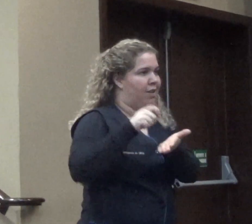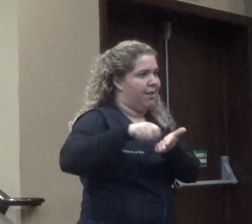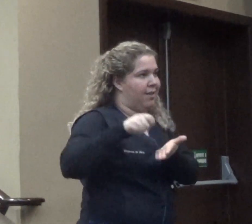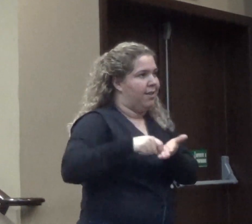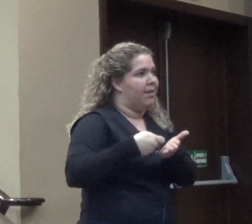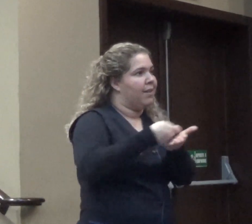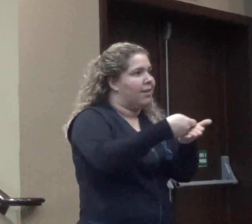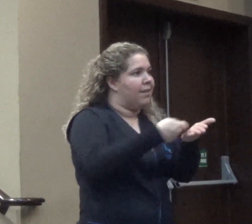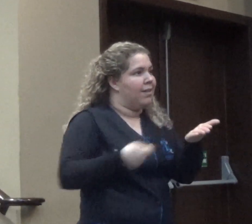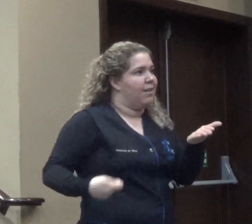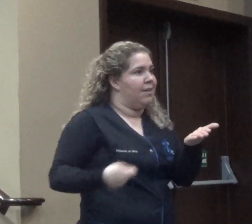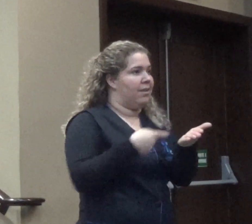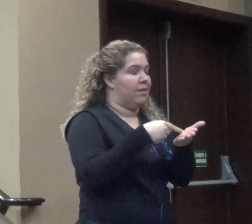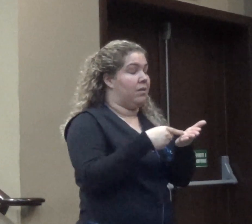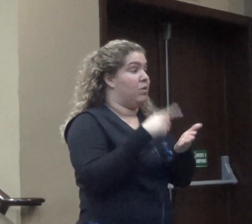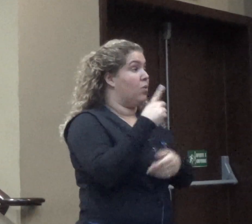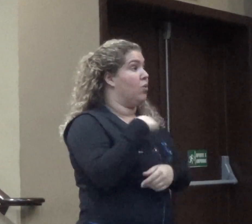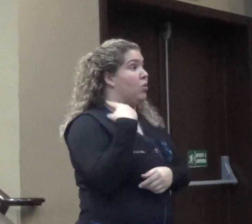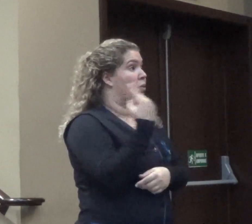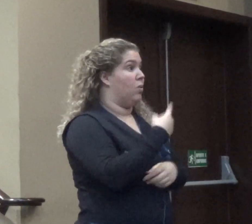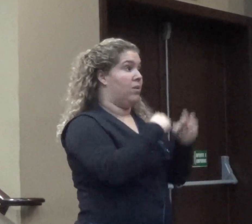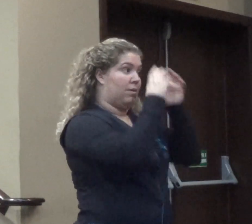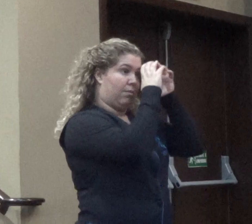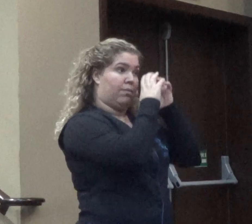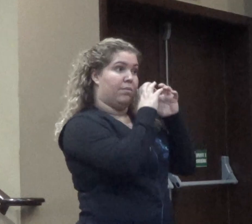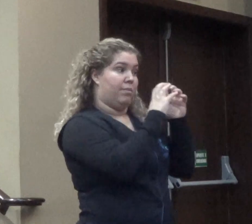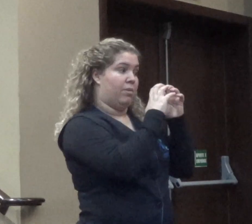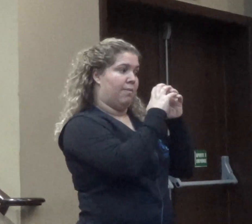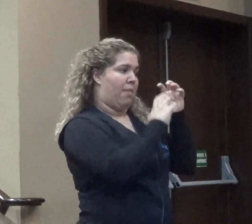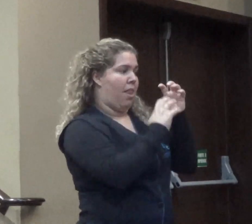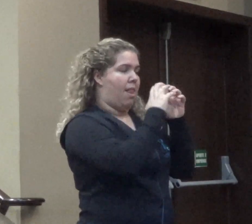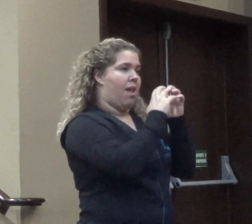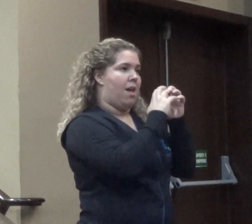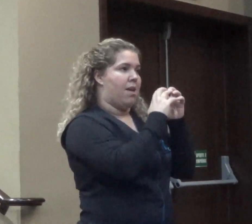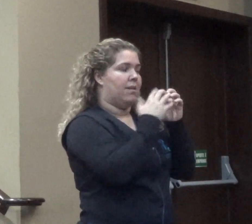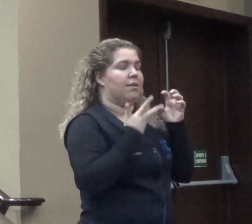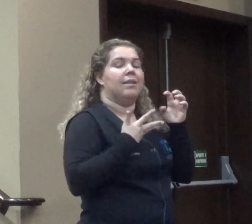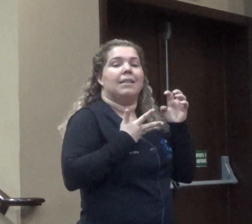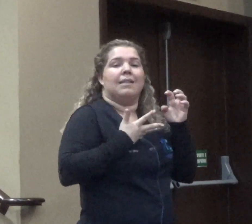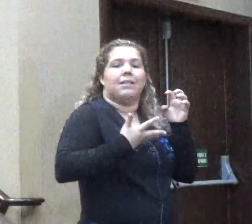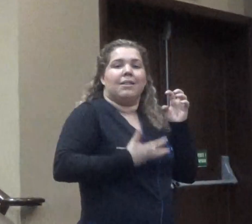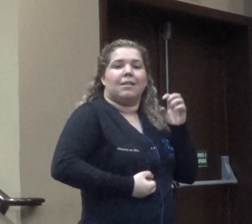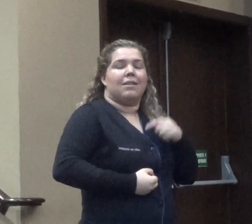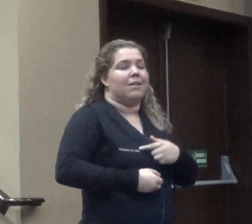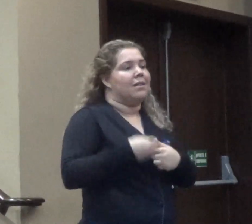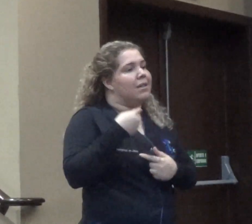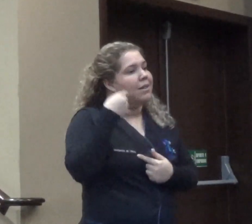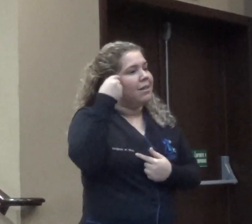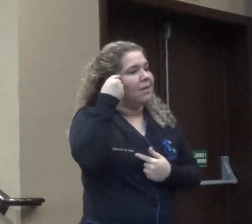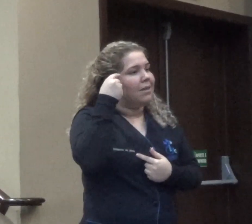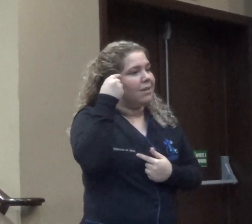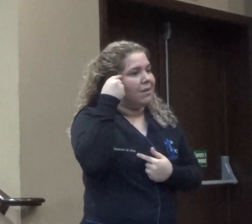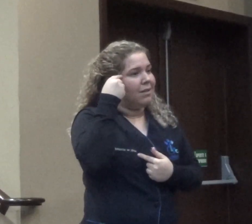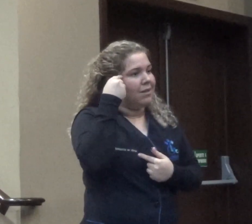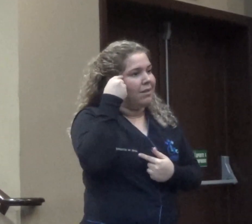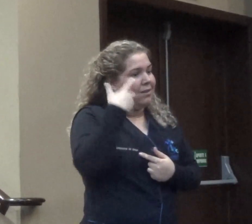saúde mental, o sistema nervoso, cansando a mente e cansando o corpo excessivamente.